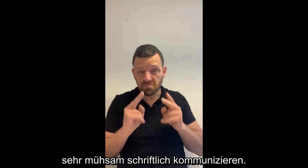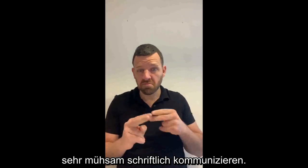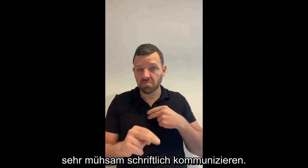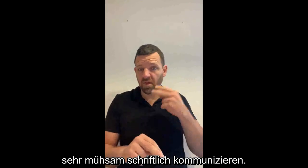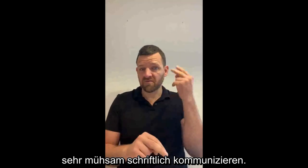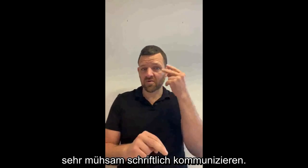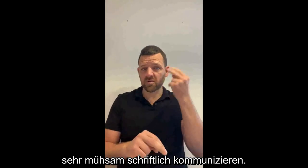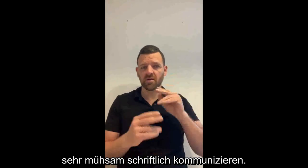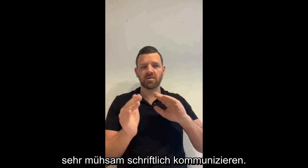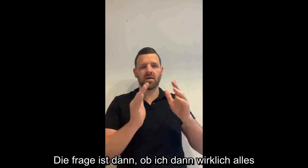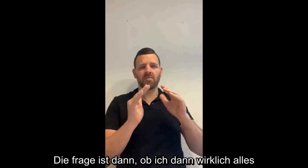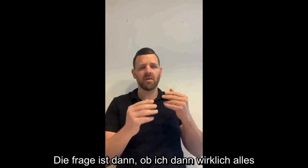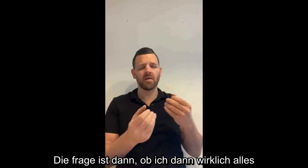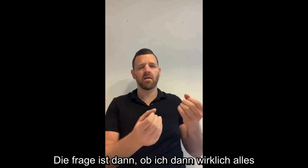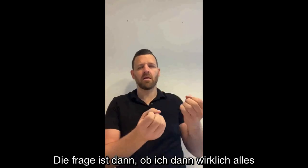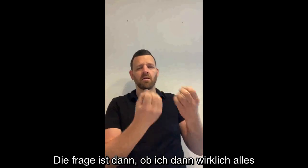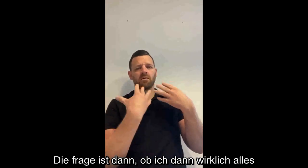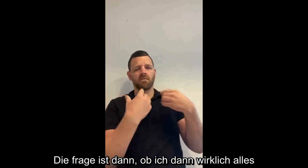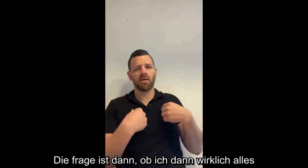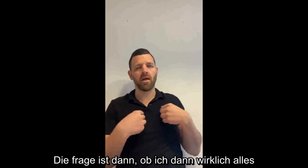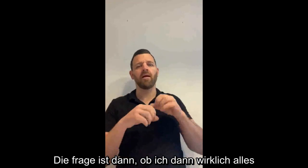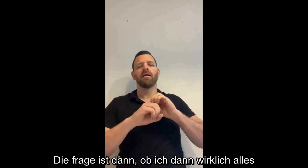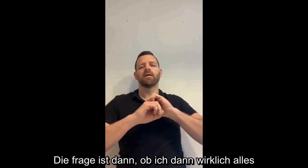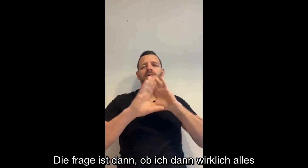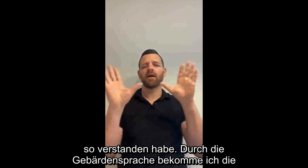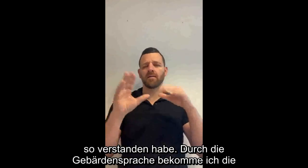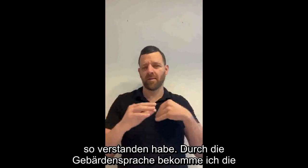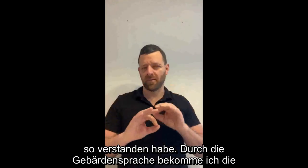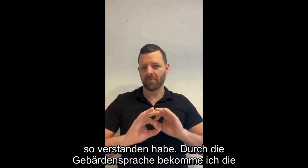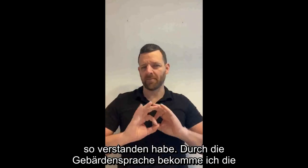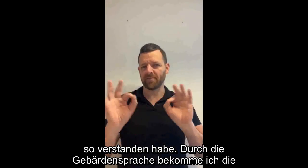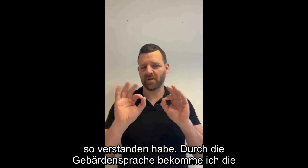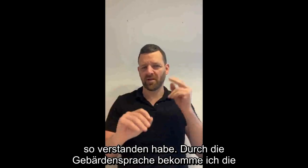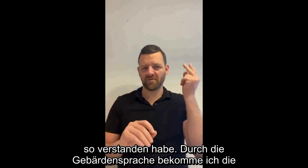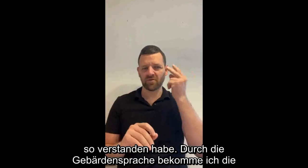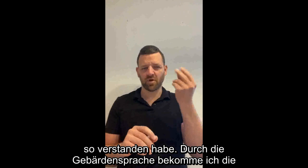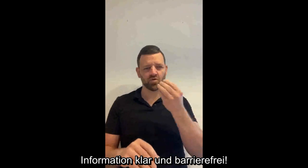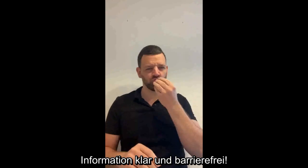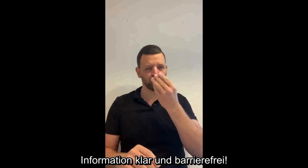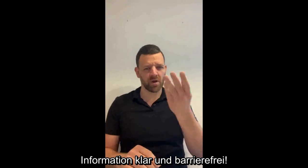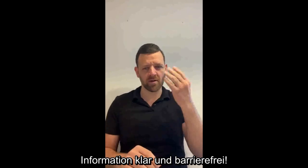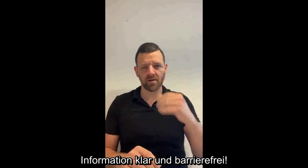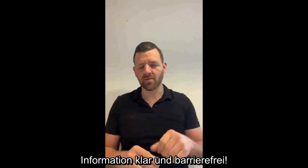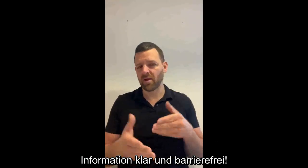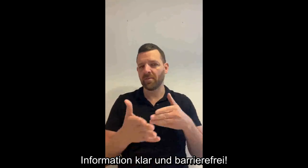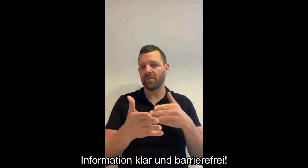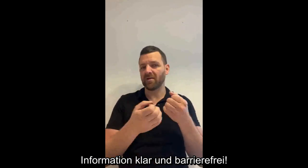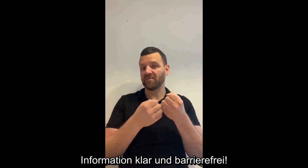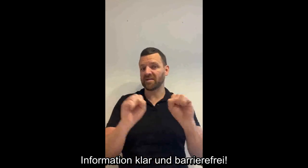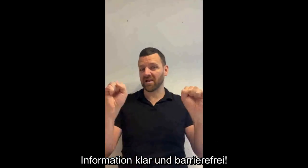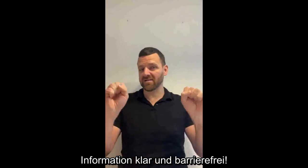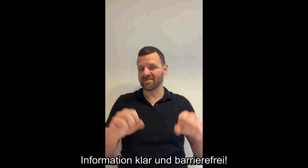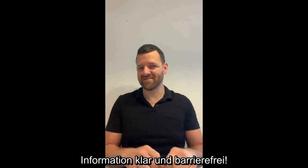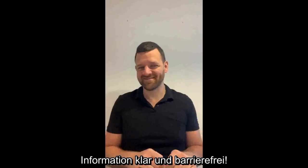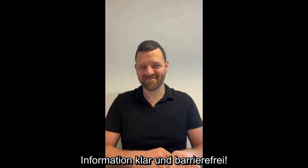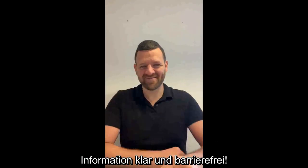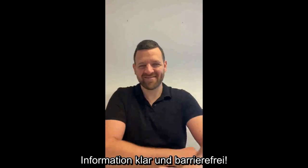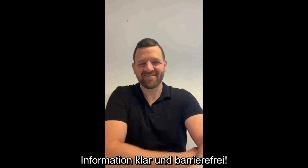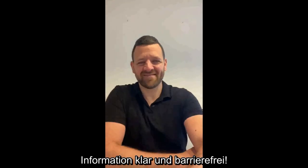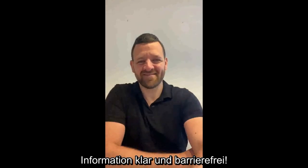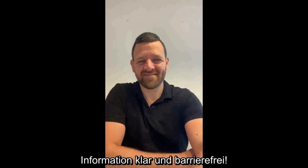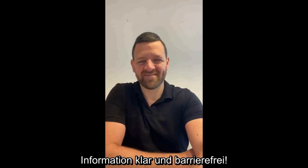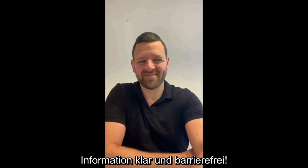schriftlich sehr mühsam kommunizieren und die Frage ist ob ich dann wirklich alles so verstanden habe so bekomme ich die Informationen klar und